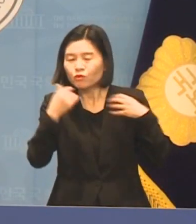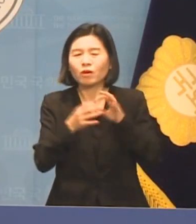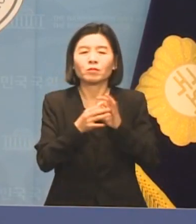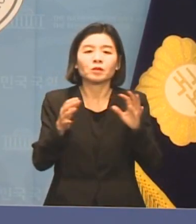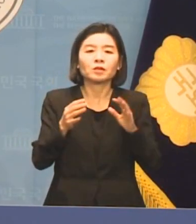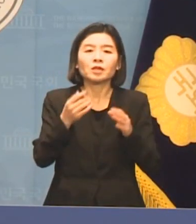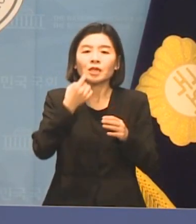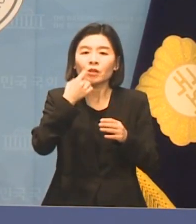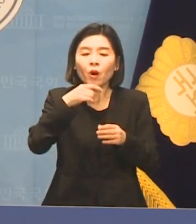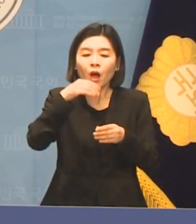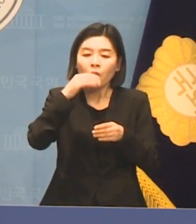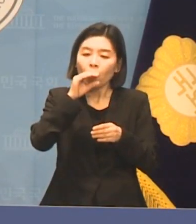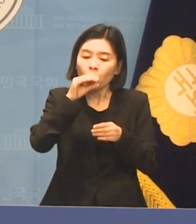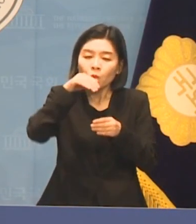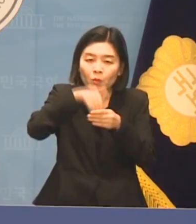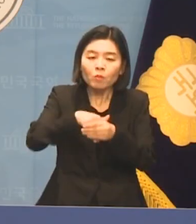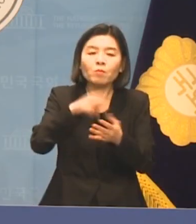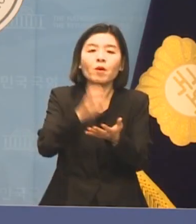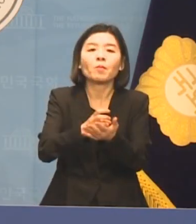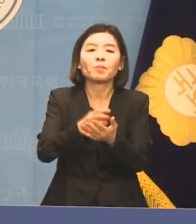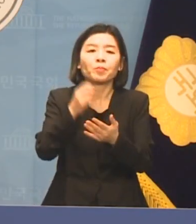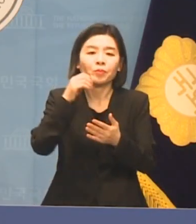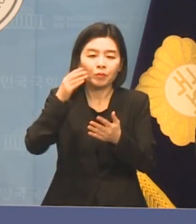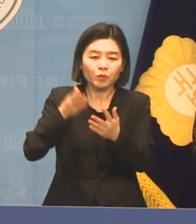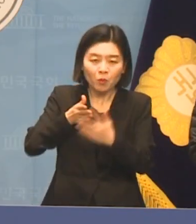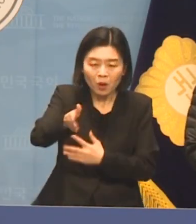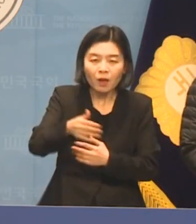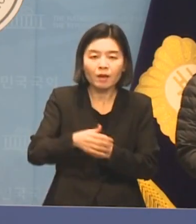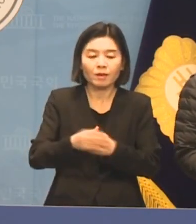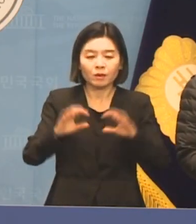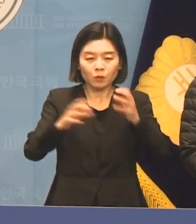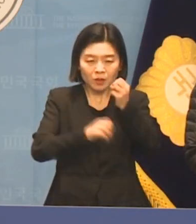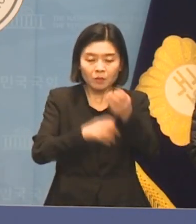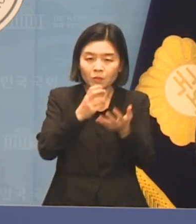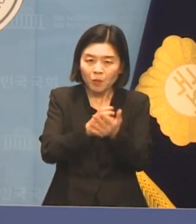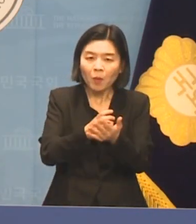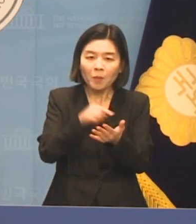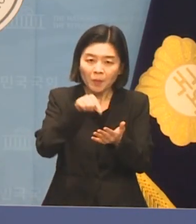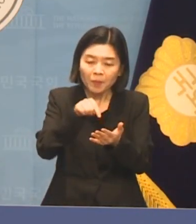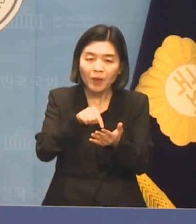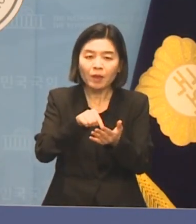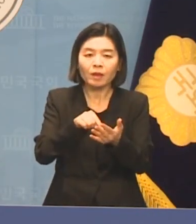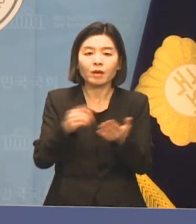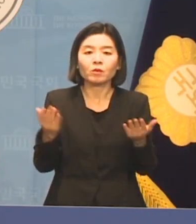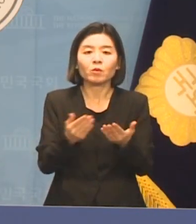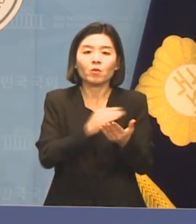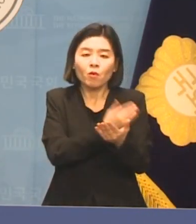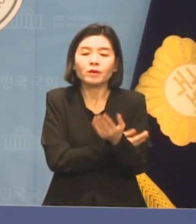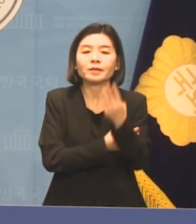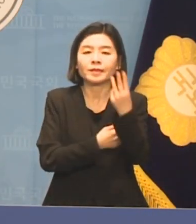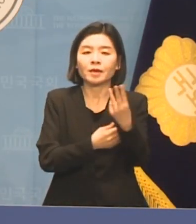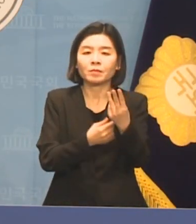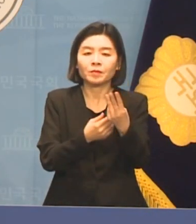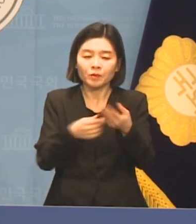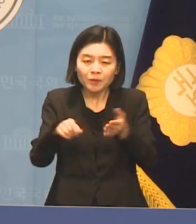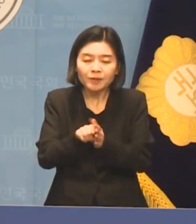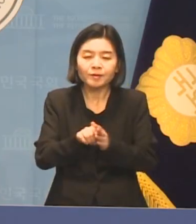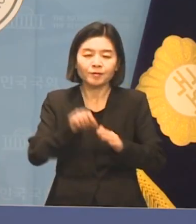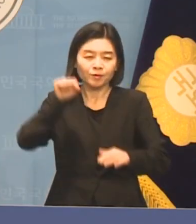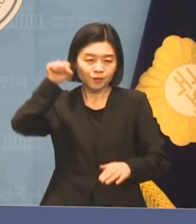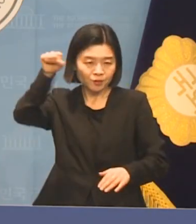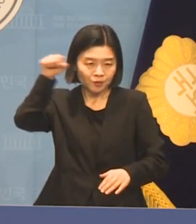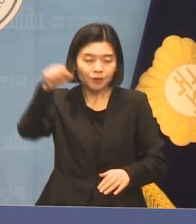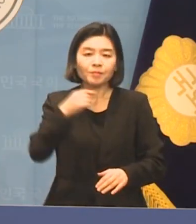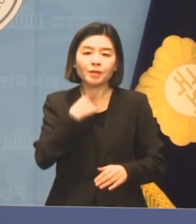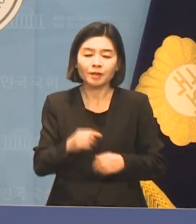노란봉투법의 통과와 헌법이 보장하는 노동 3권의 온전한 보장을 위해 투쟁해왔다. 이 당연하고도 상식적인 목표를